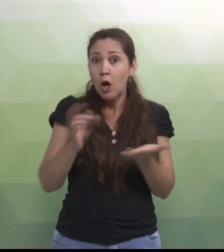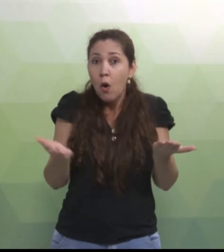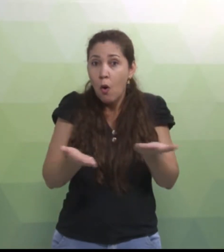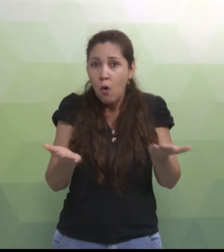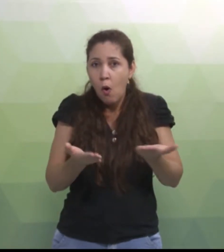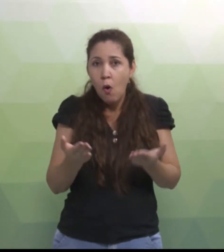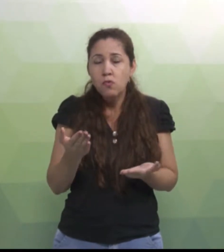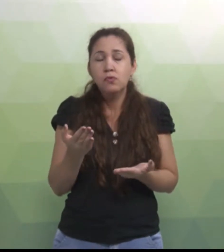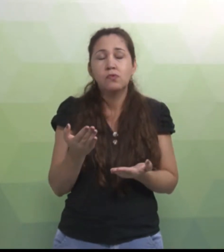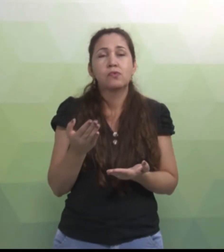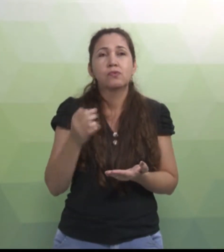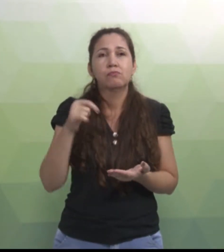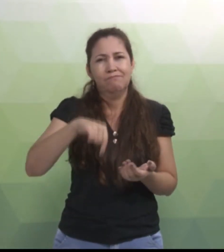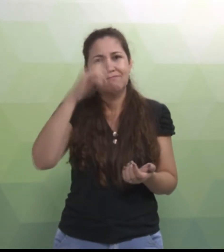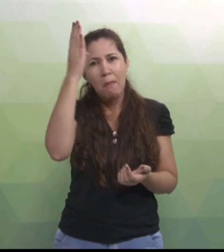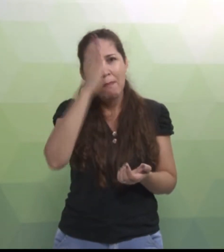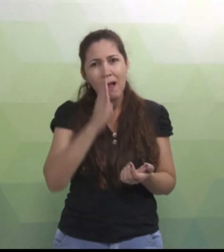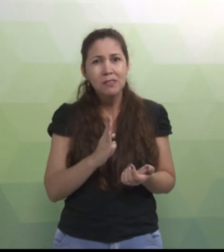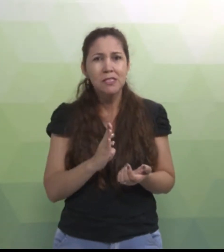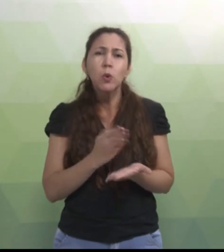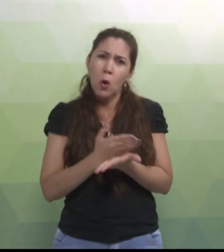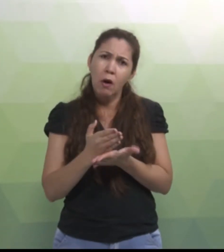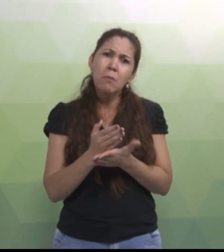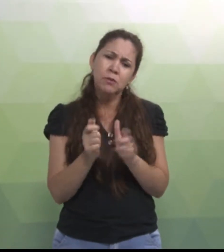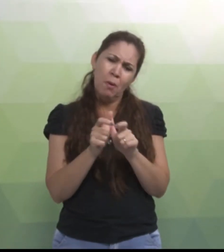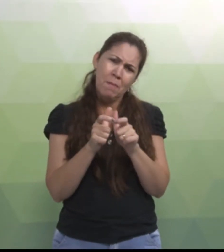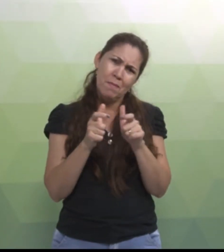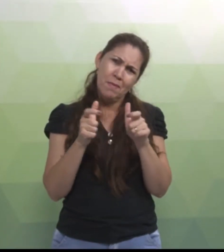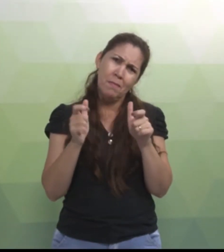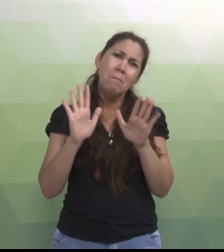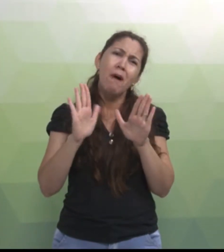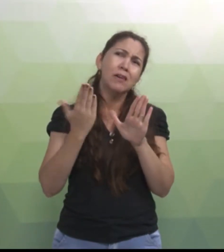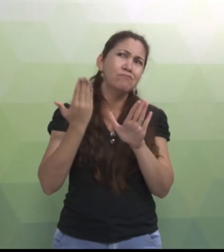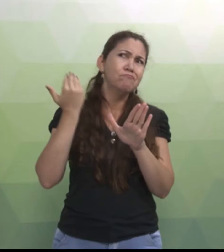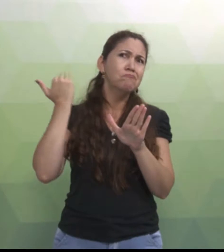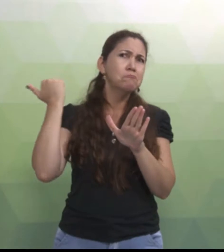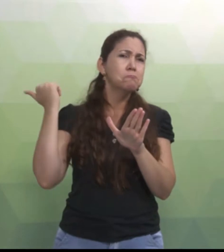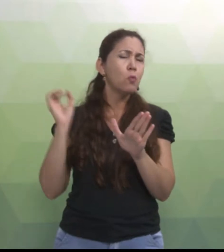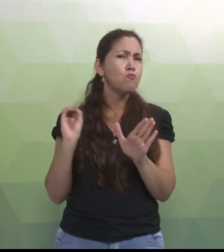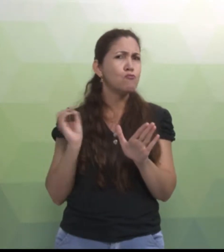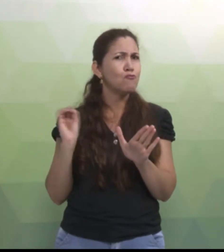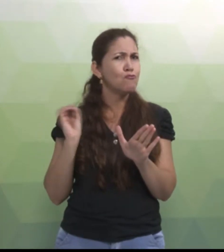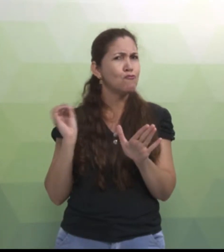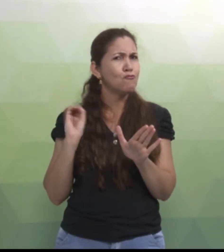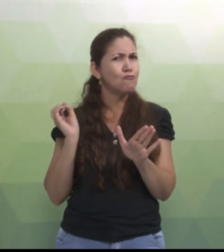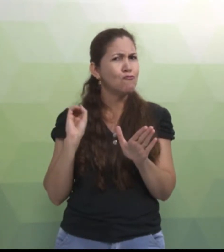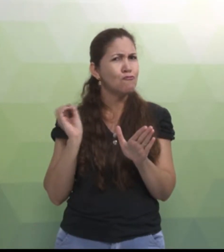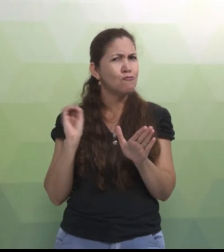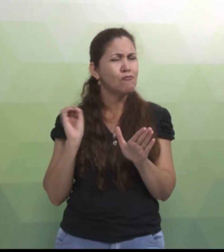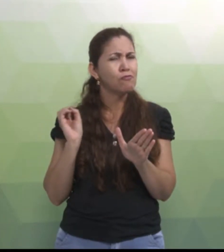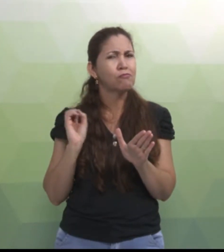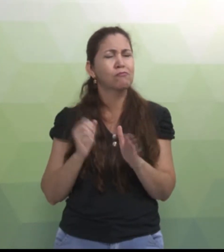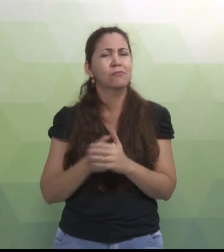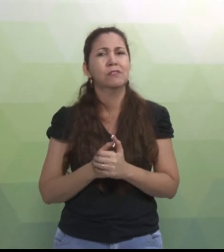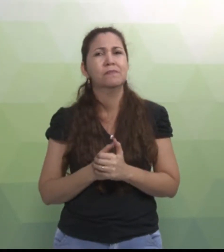Hoje, aqui no Brasil, estamos começando a falar de língua de sinais. Anteriormente não